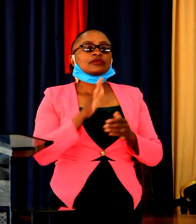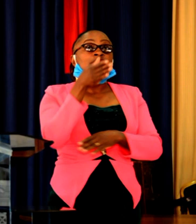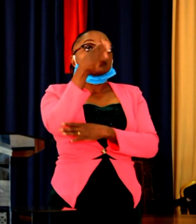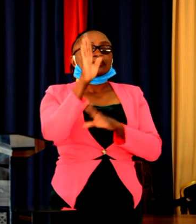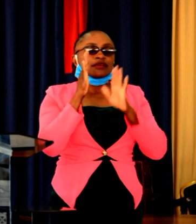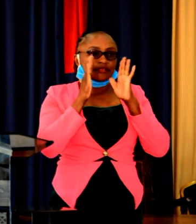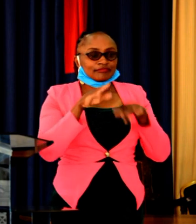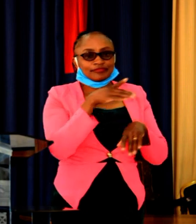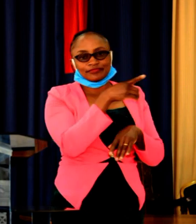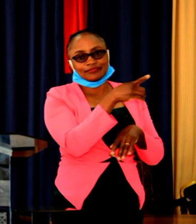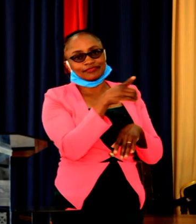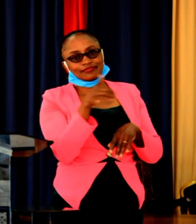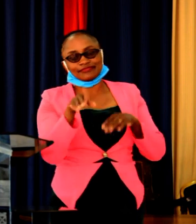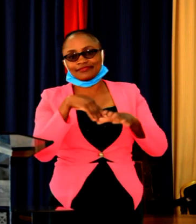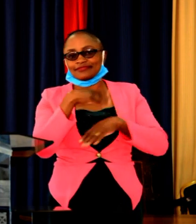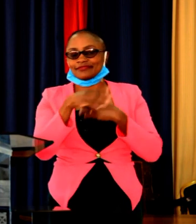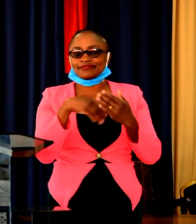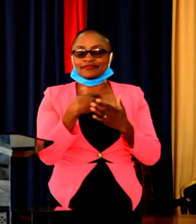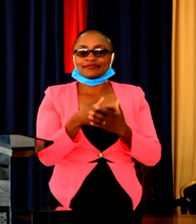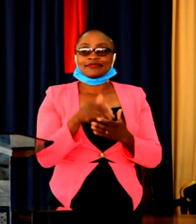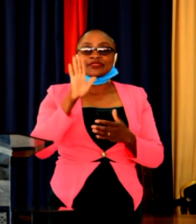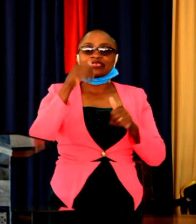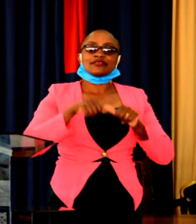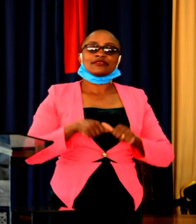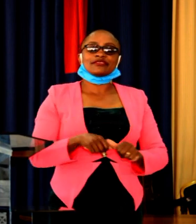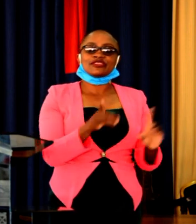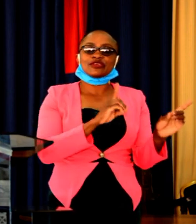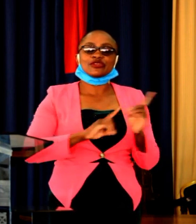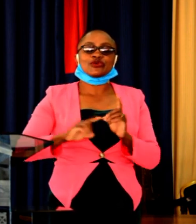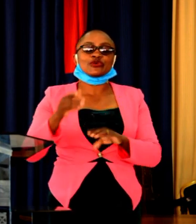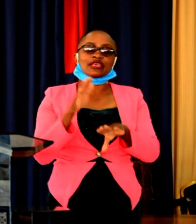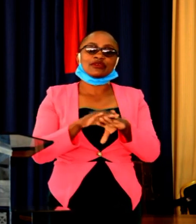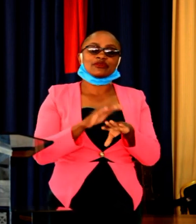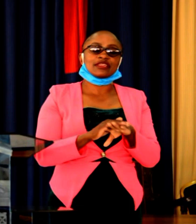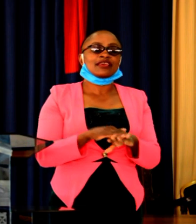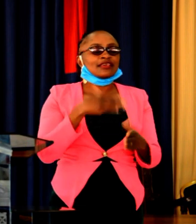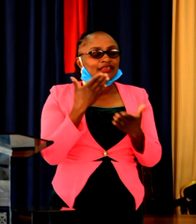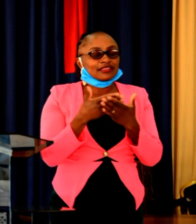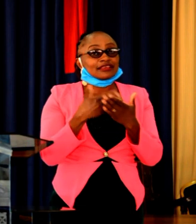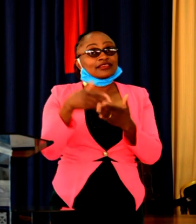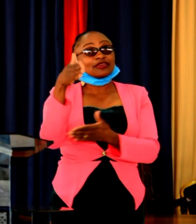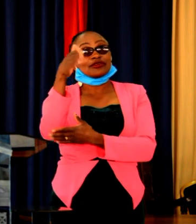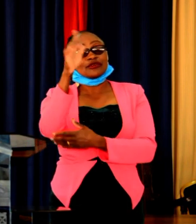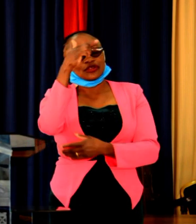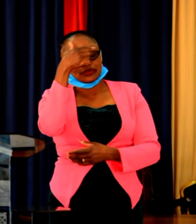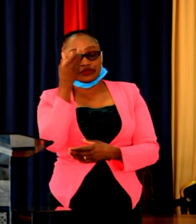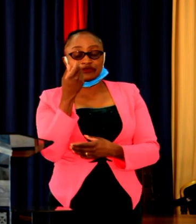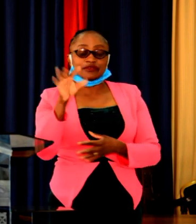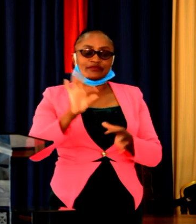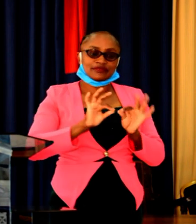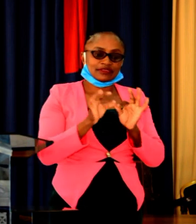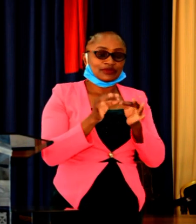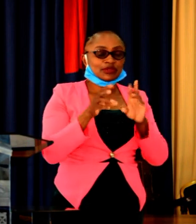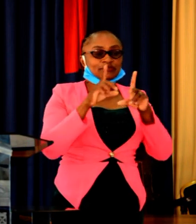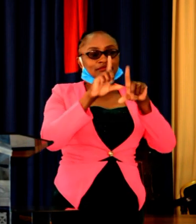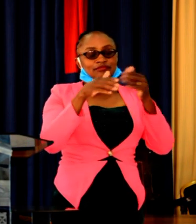you. Azidi kuwatendea mema na makuu. Tuwashukuru Mungu kwa ajili ya mtafsiri wetu wa ishara. Tutazidi